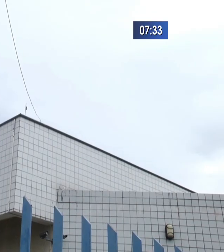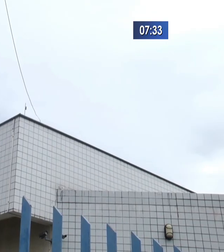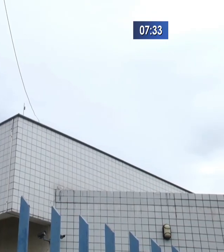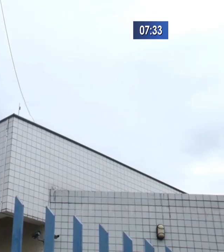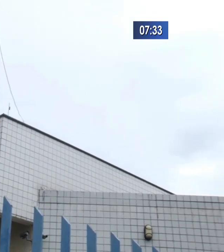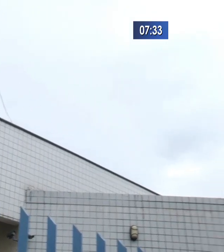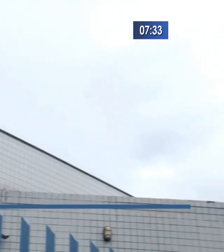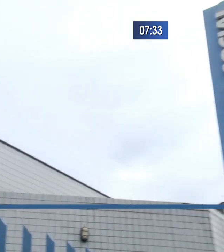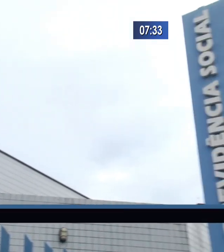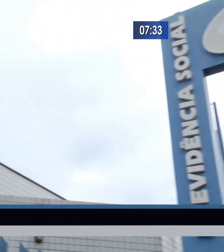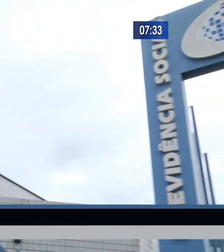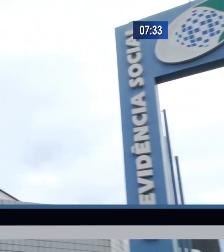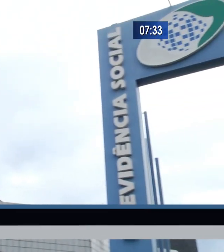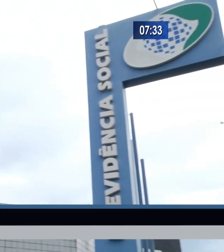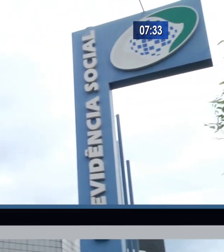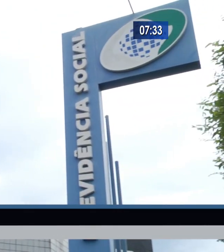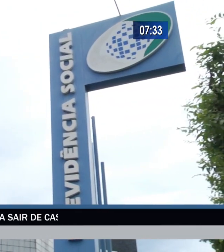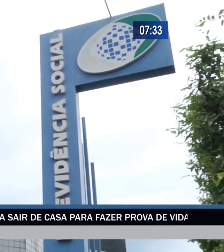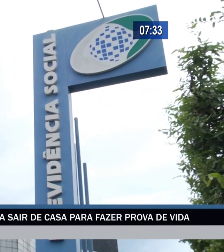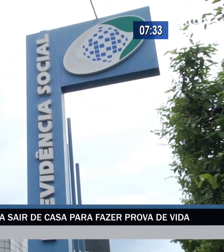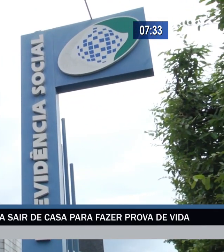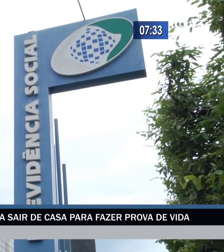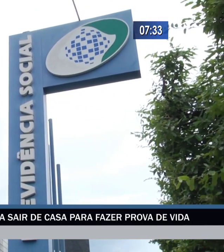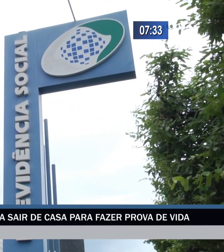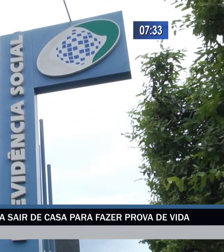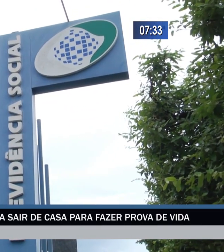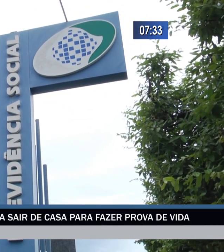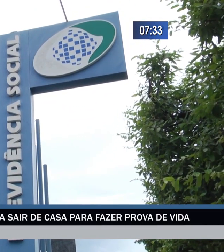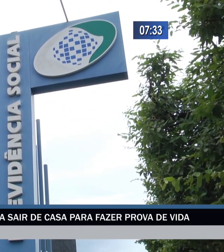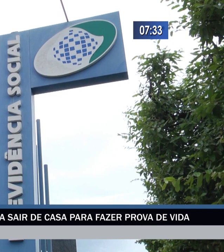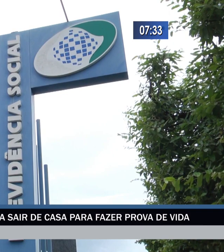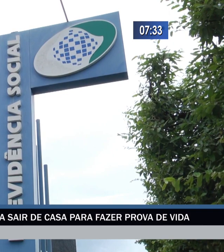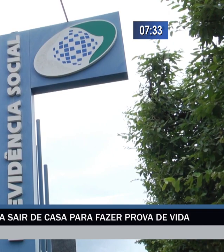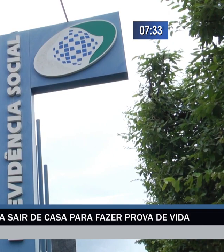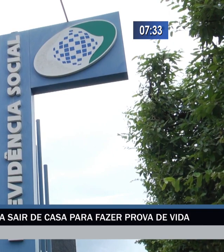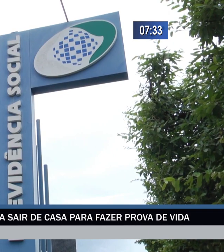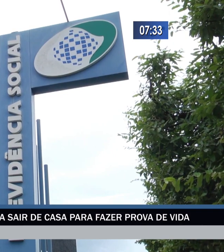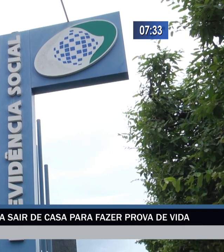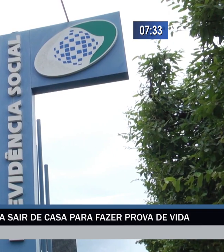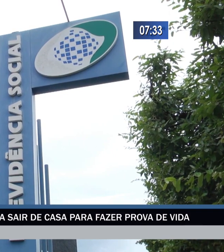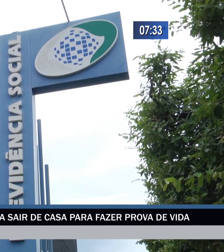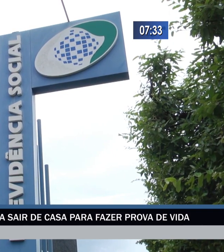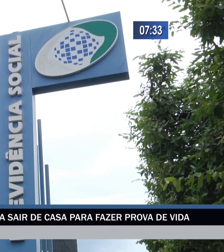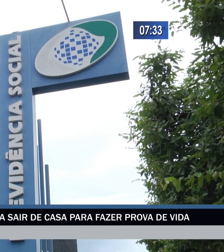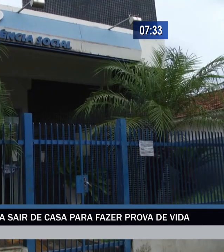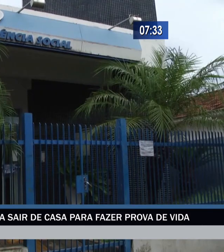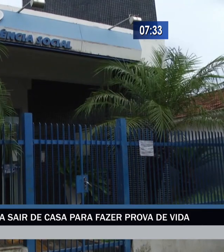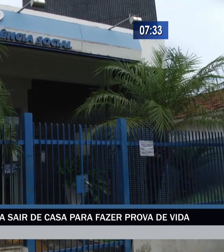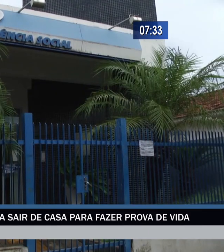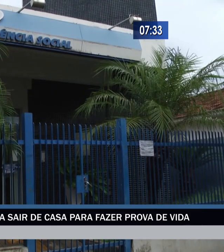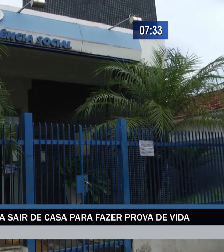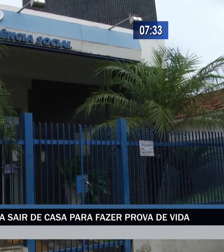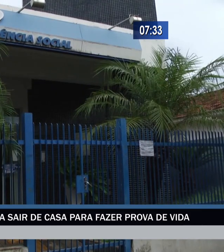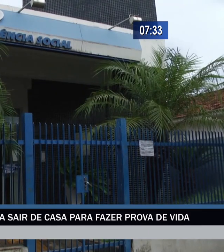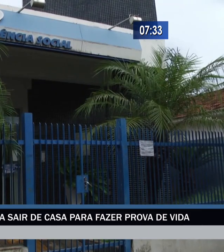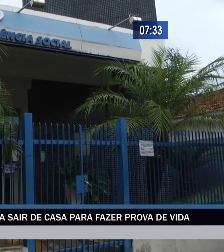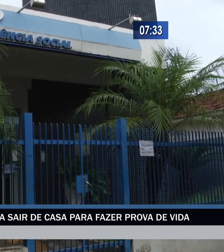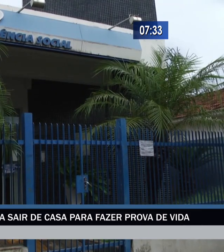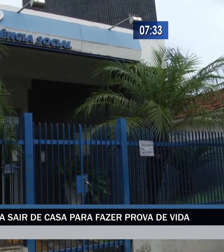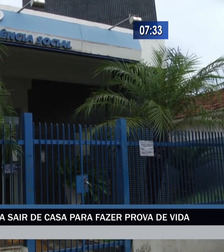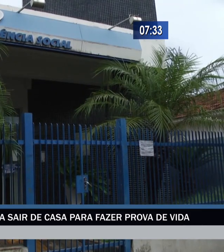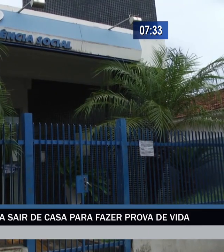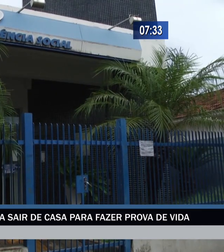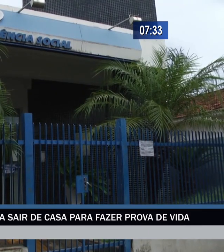dai Olá tudo segurado do INSS que precisa fazer o procedimento anualmente passar a